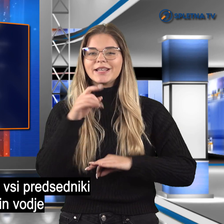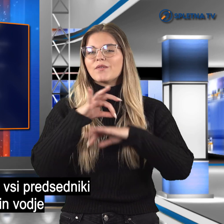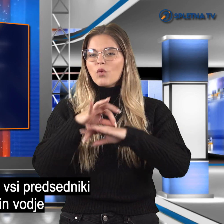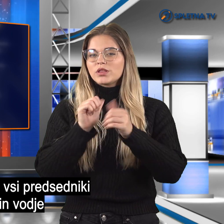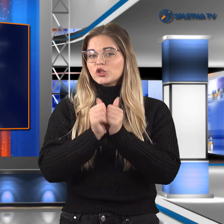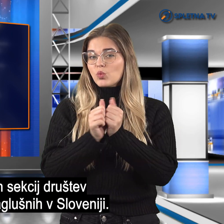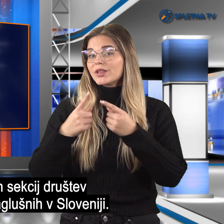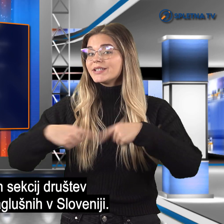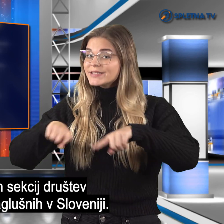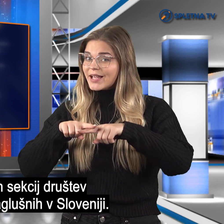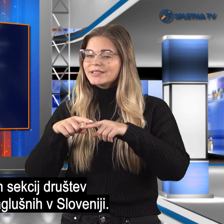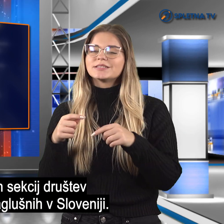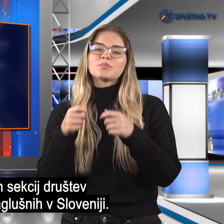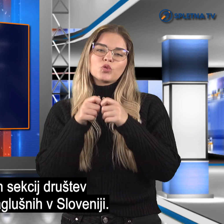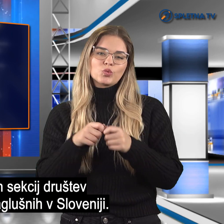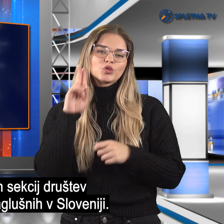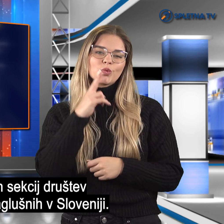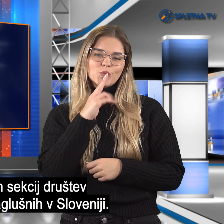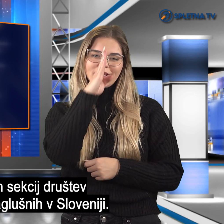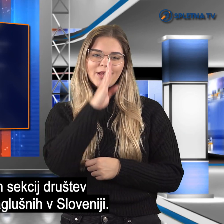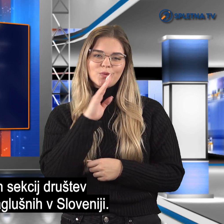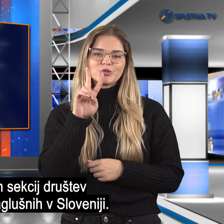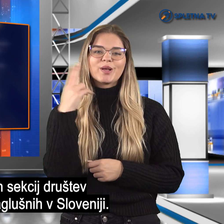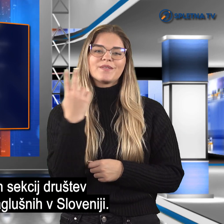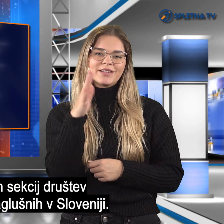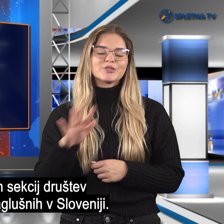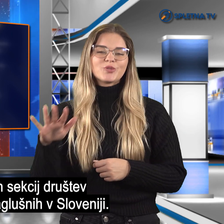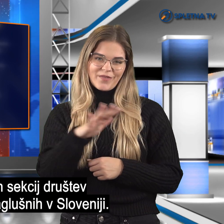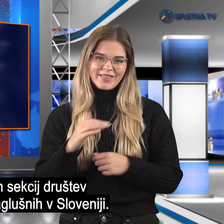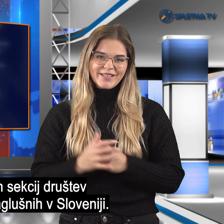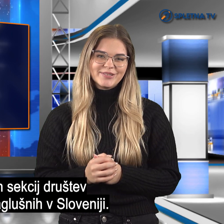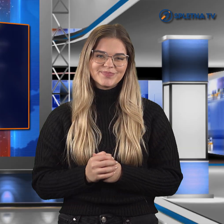vodje športnih sekcij društev gluhih in naglušnih v Sloveniji.